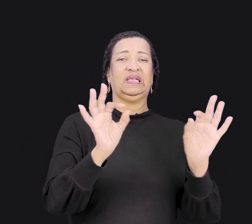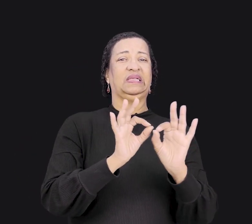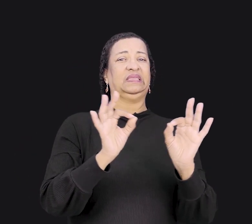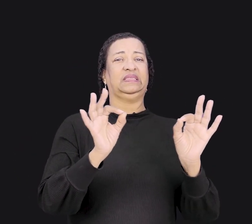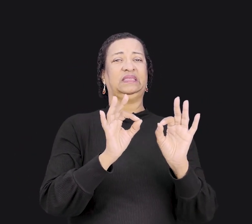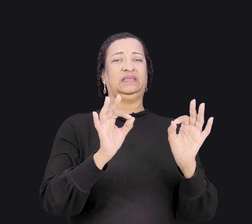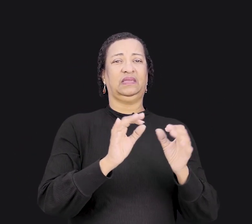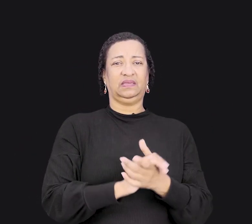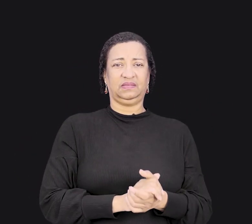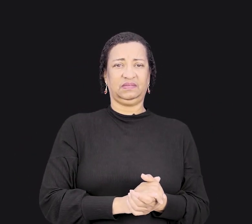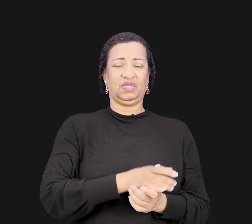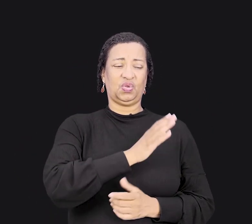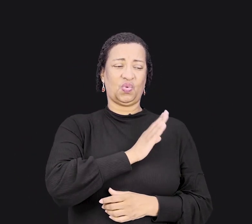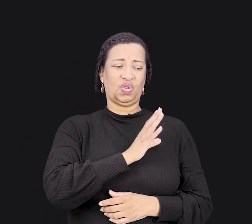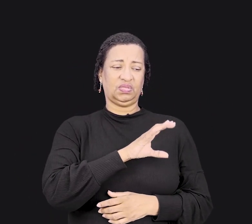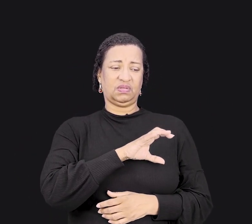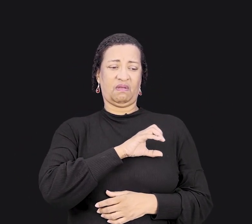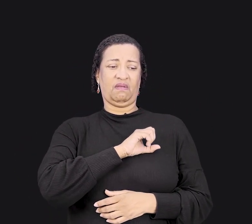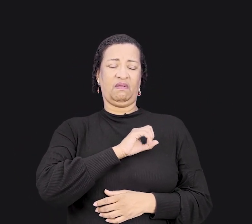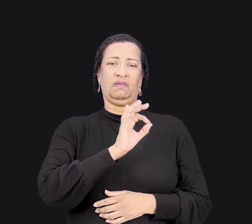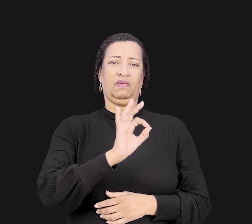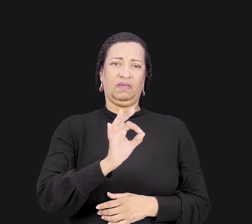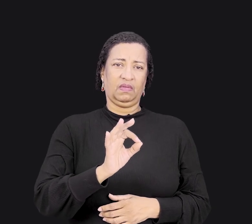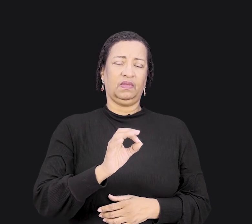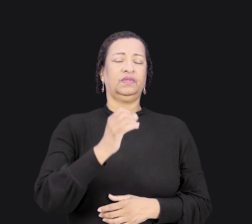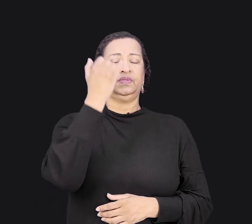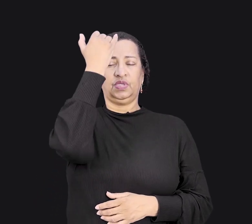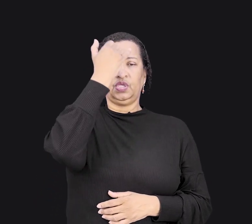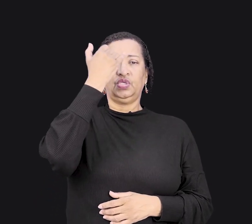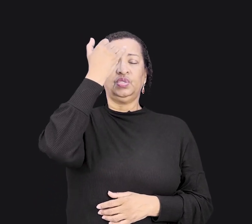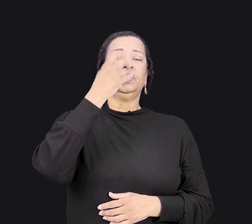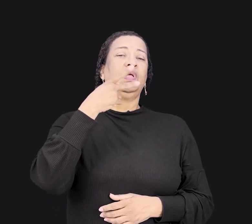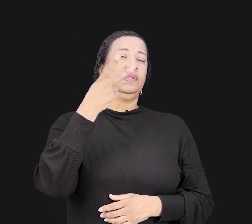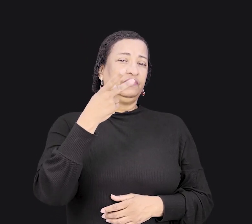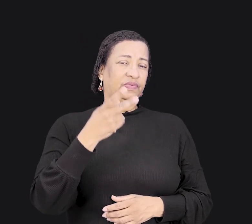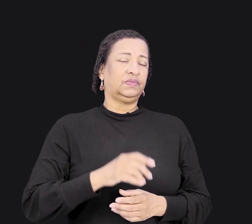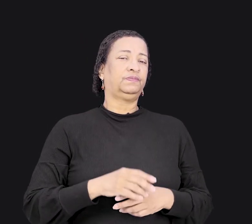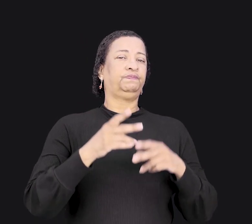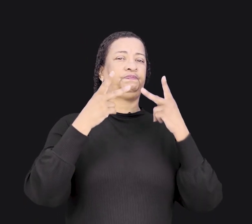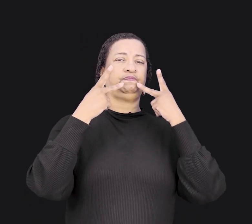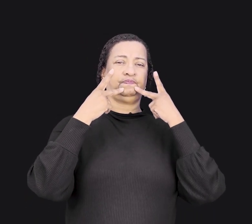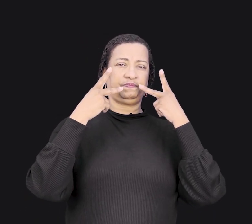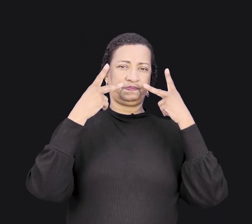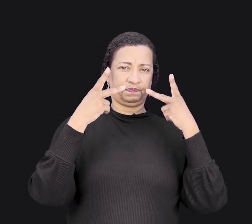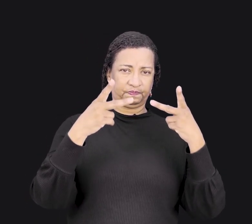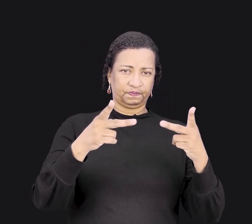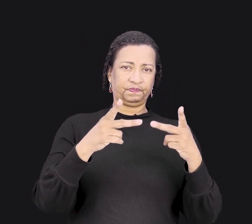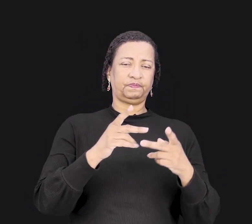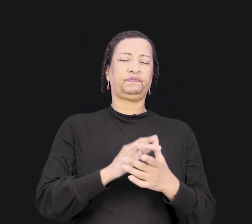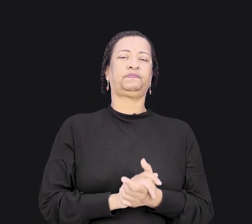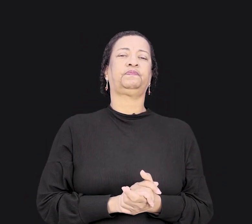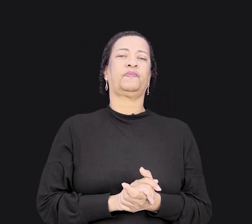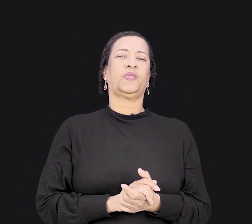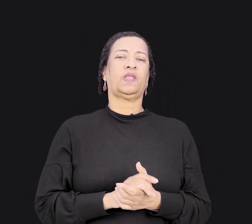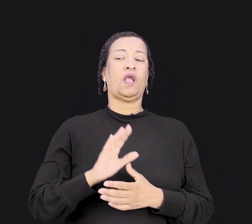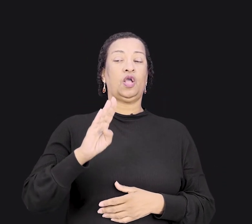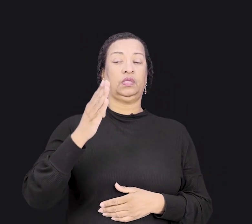frutificar no seu coração. Judas está dizendo que da pregação desses falsos